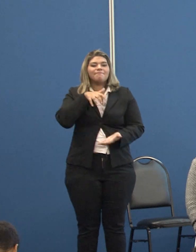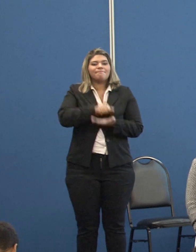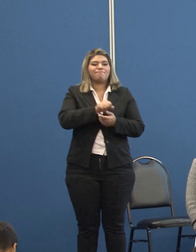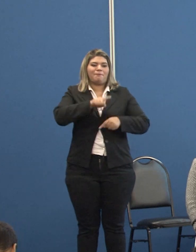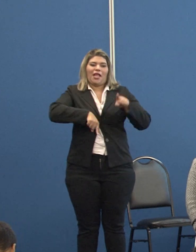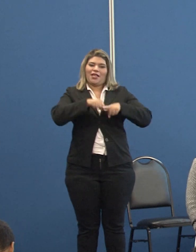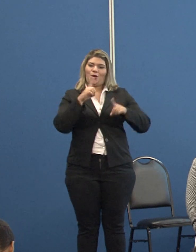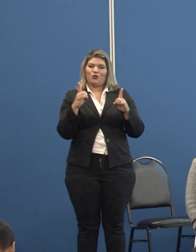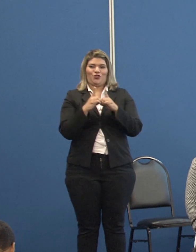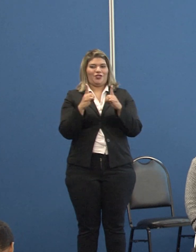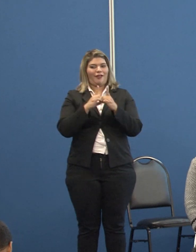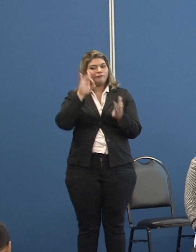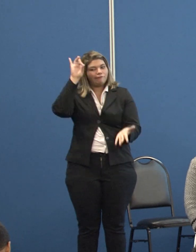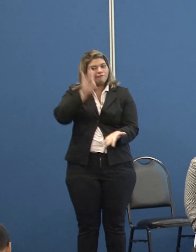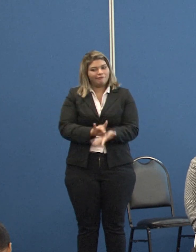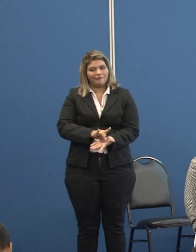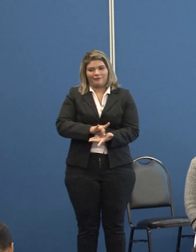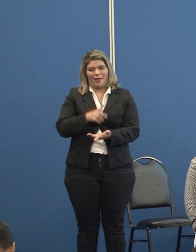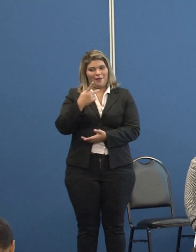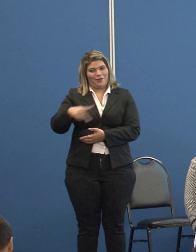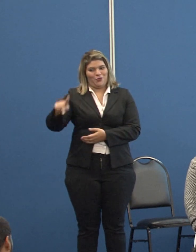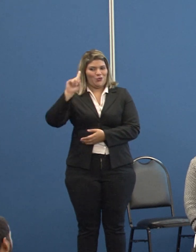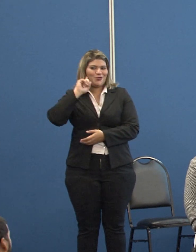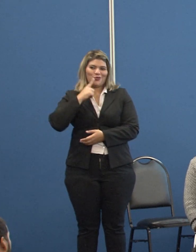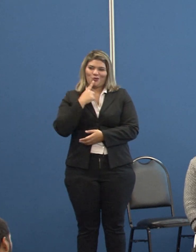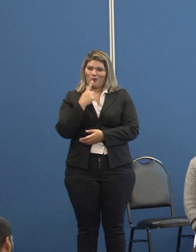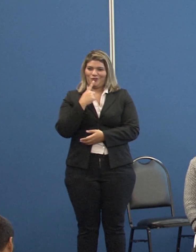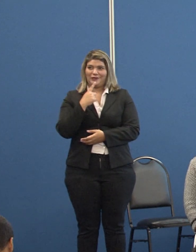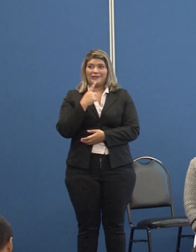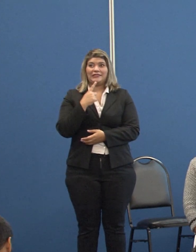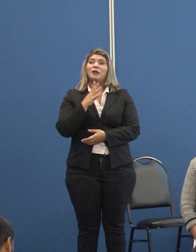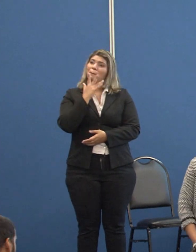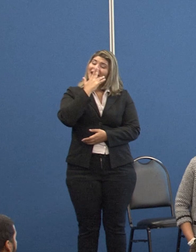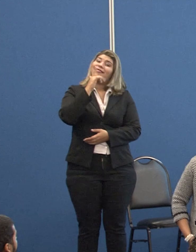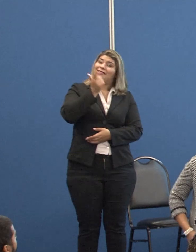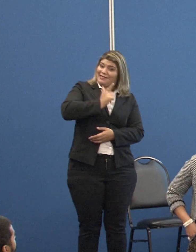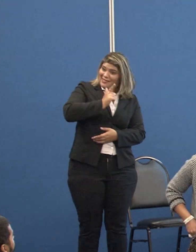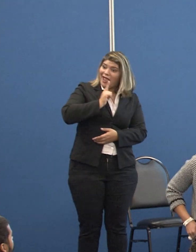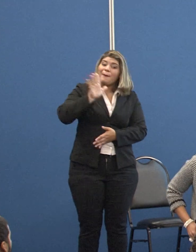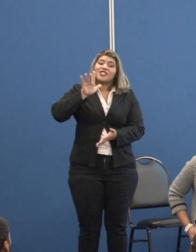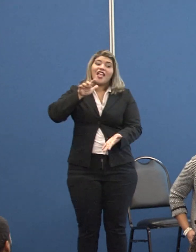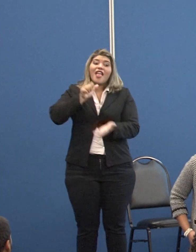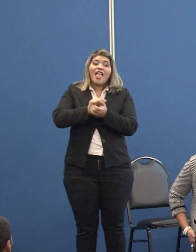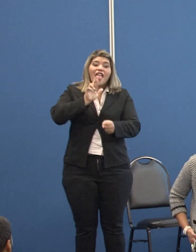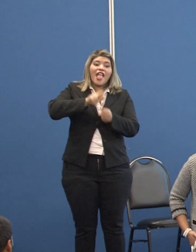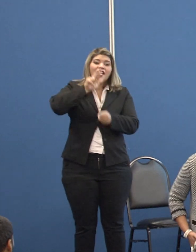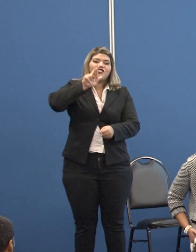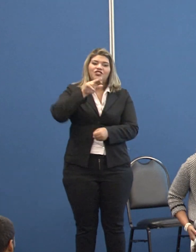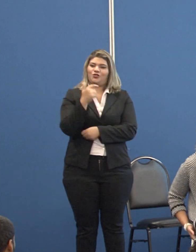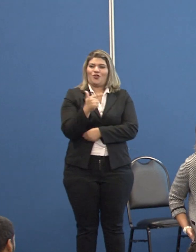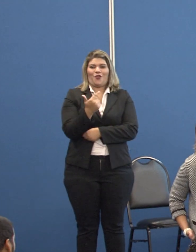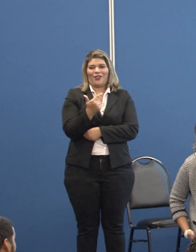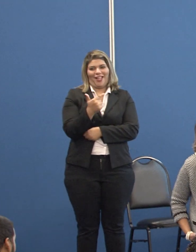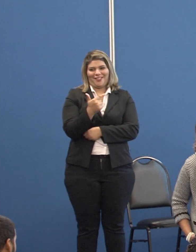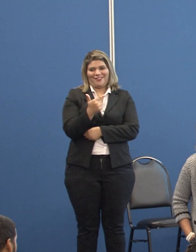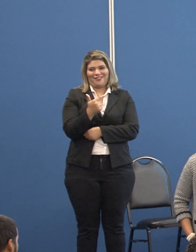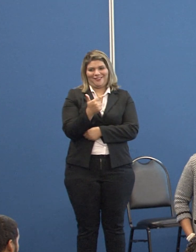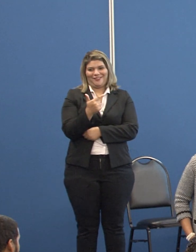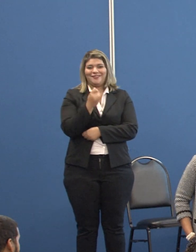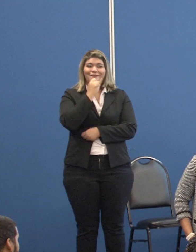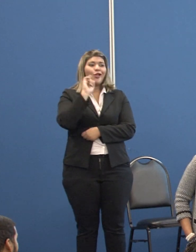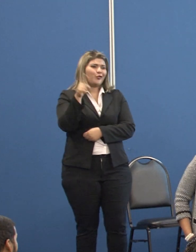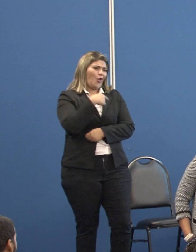materiais didáticos autênticos. Não significa até que nós não tenhamos. Eu acho que todos nós aqui